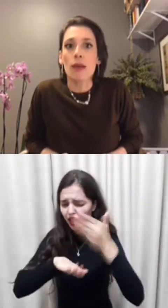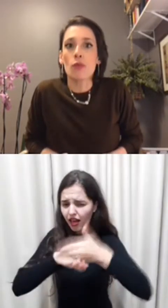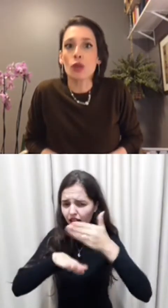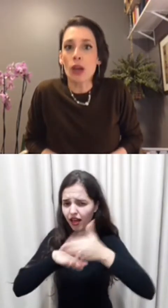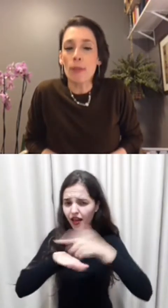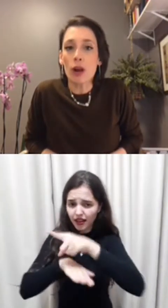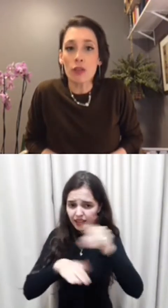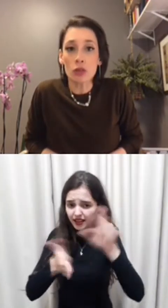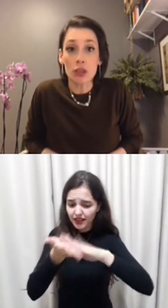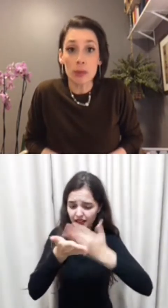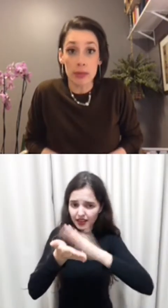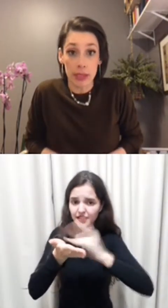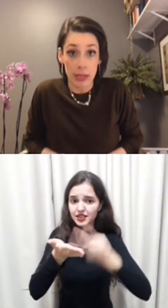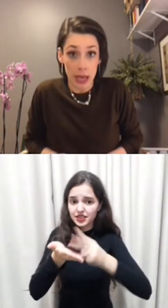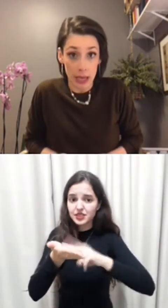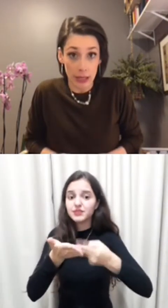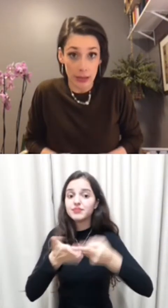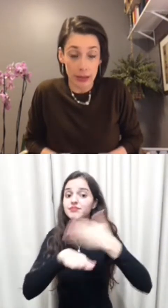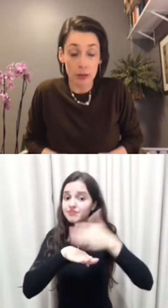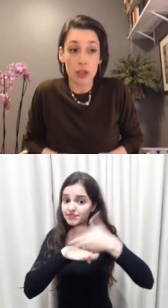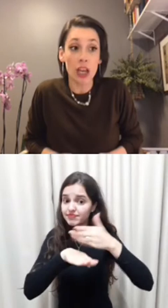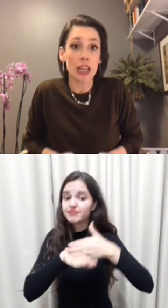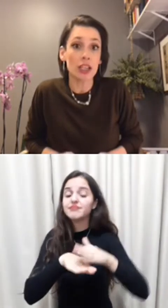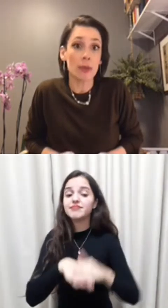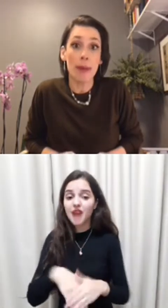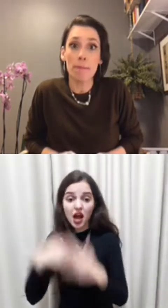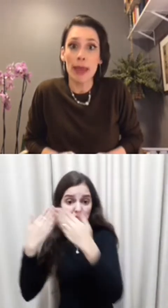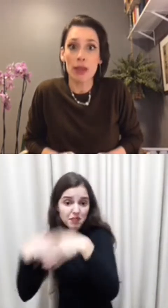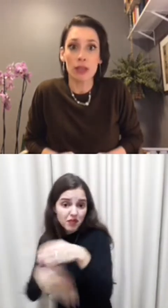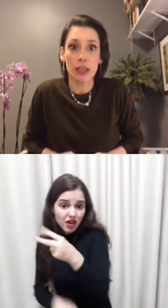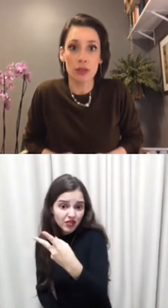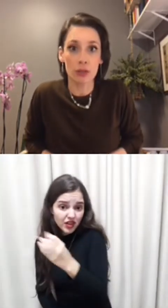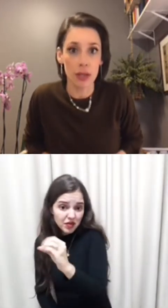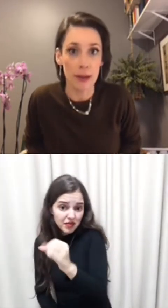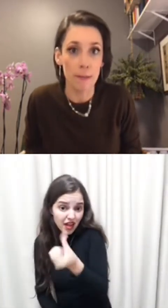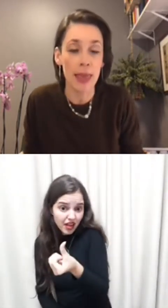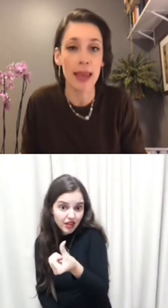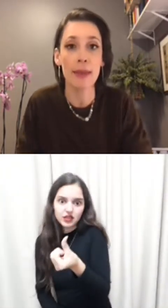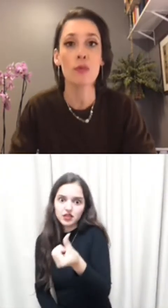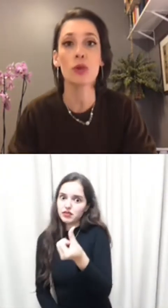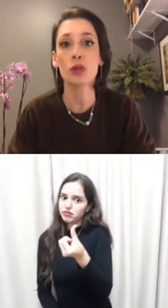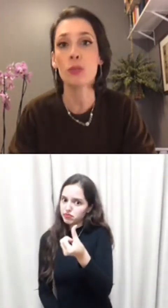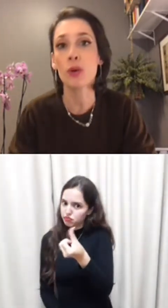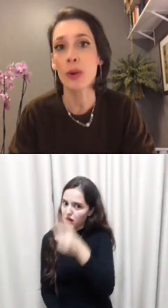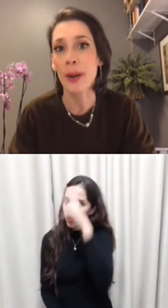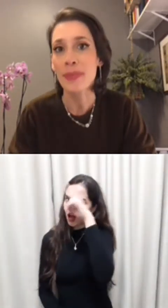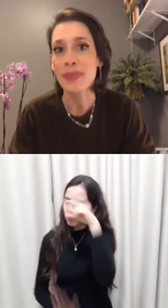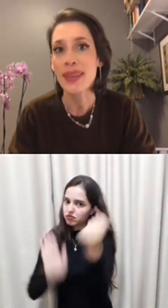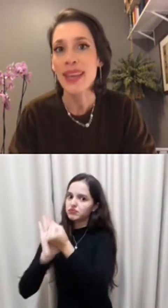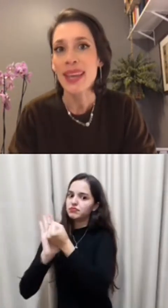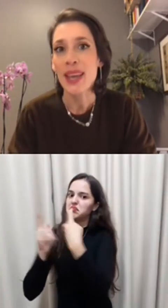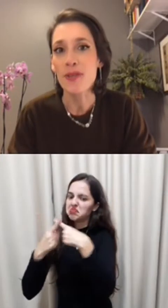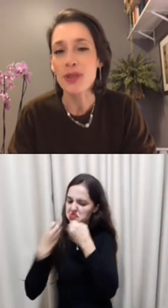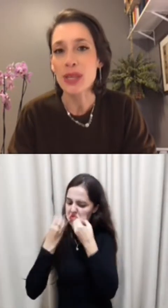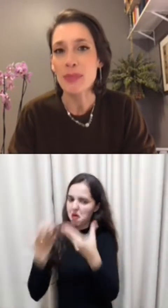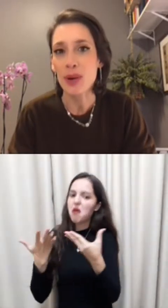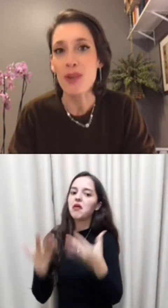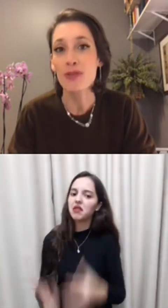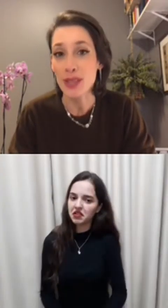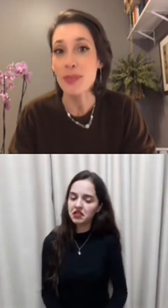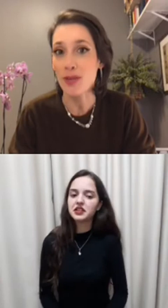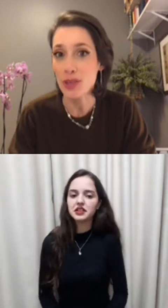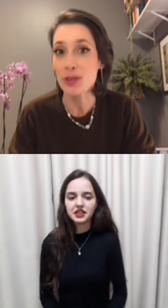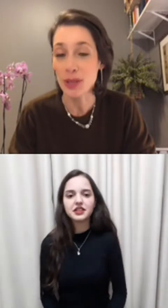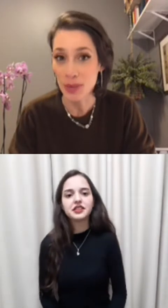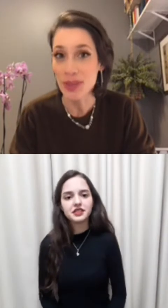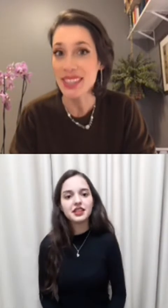É muito. A prova de 2006, então, gente, é uma pérola na história. Ela é muito boa. Eu fiz